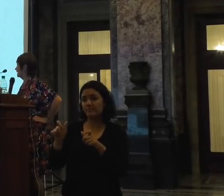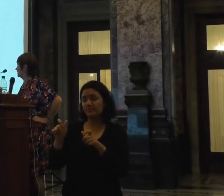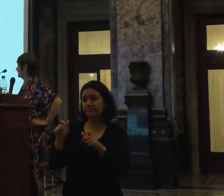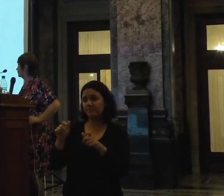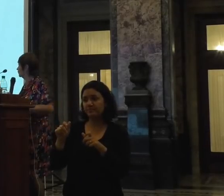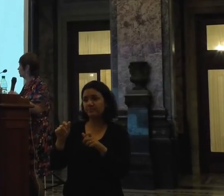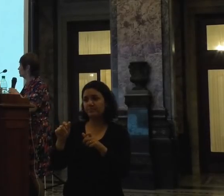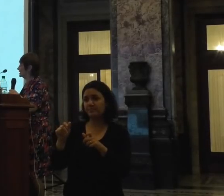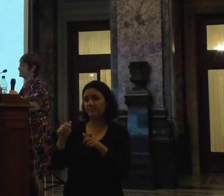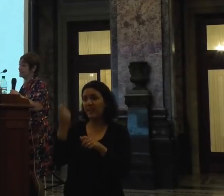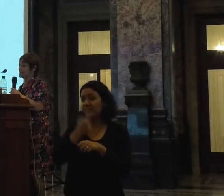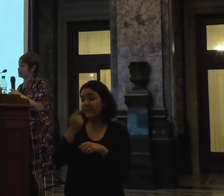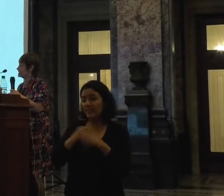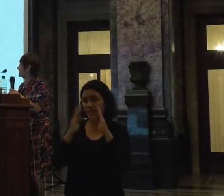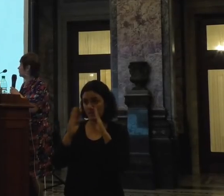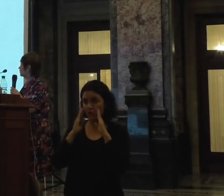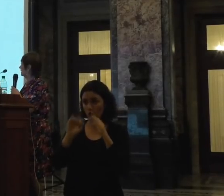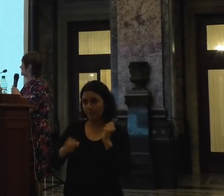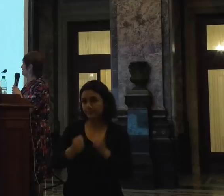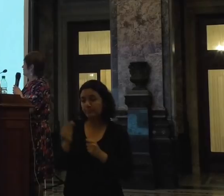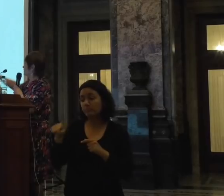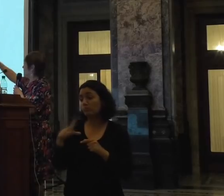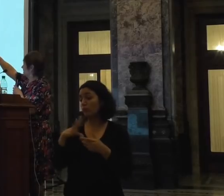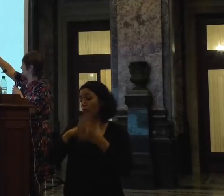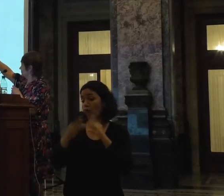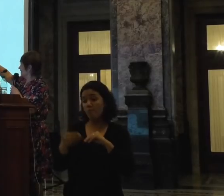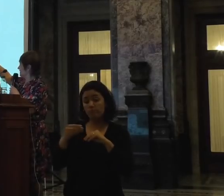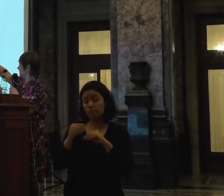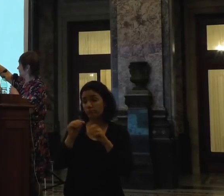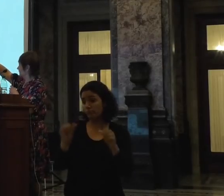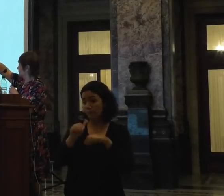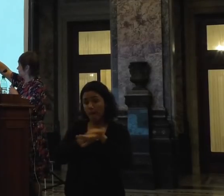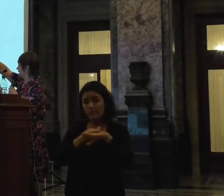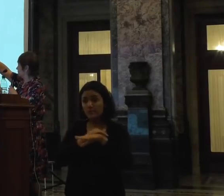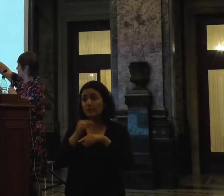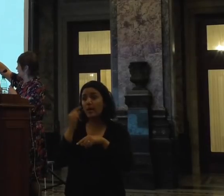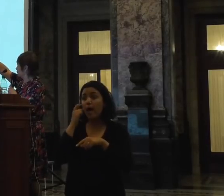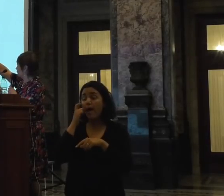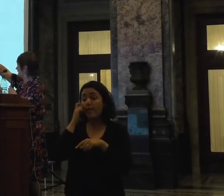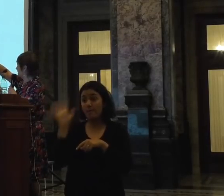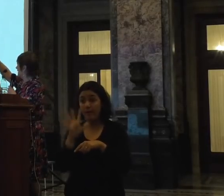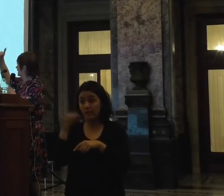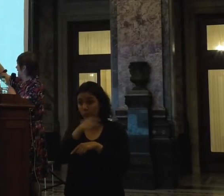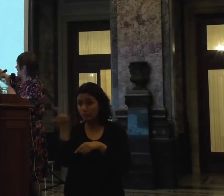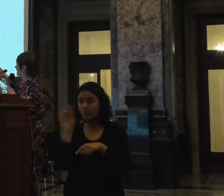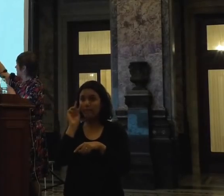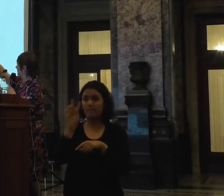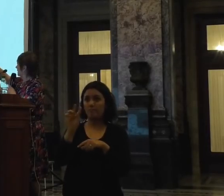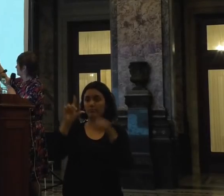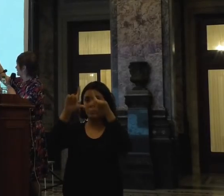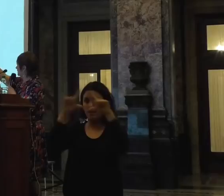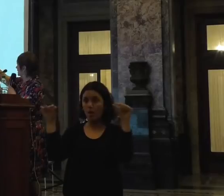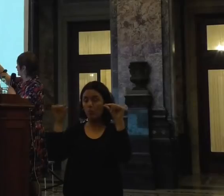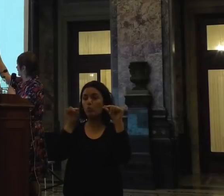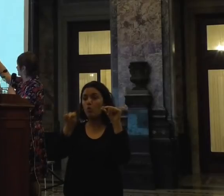de estudios. Es un diseño muy básico. Imagínense que ustedes están viendo triángulos azules y se